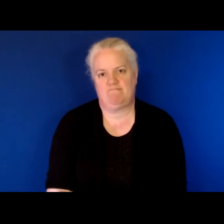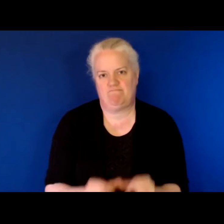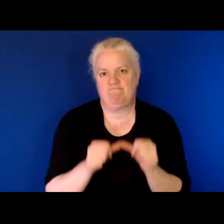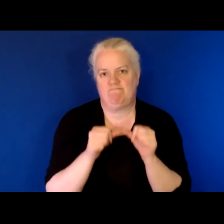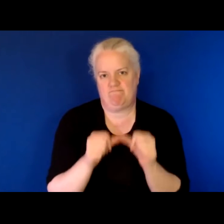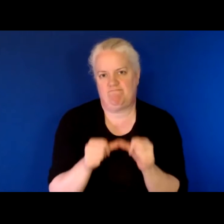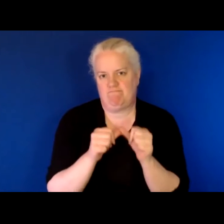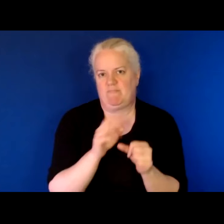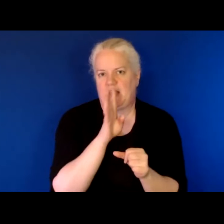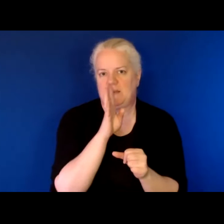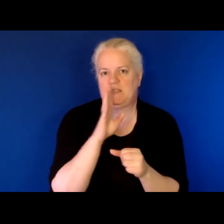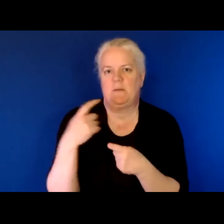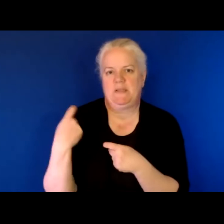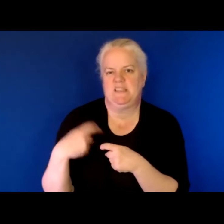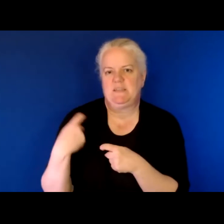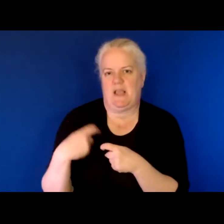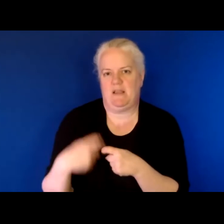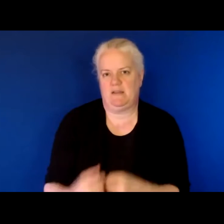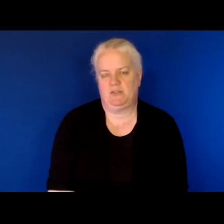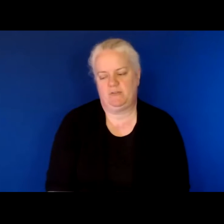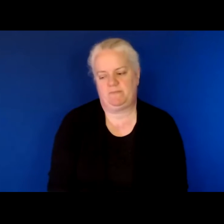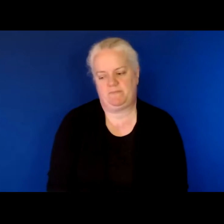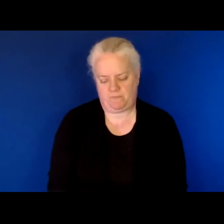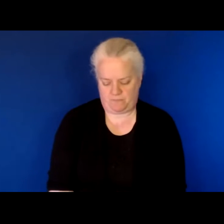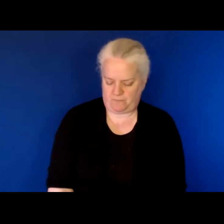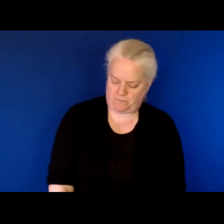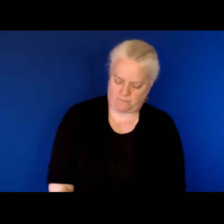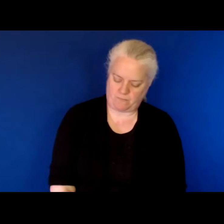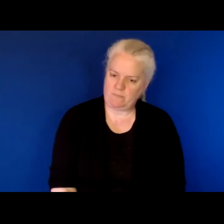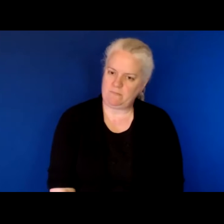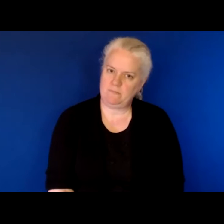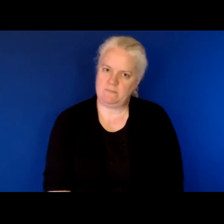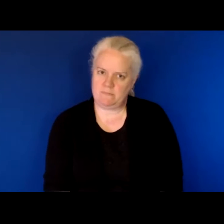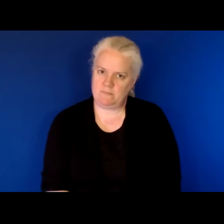是一般的水平，不过呢，他是希望还是表达一下。